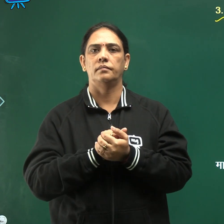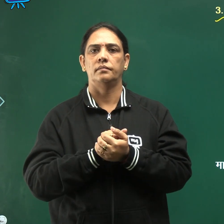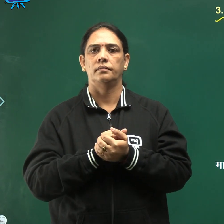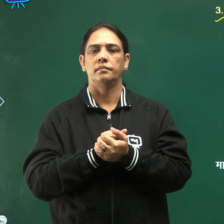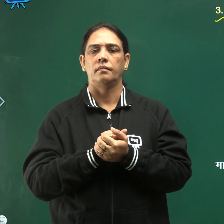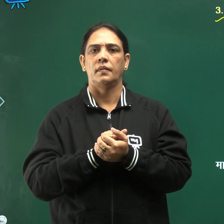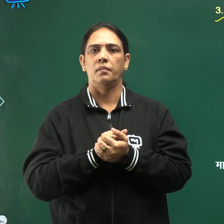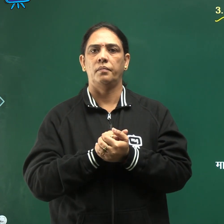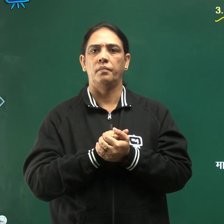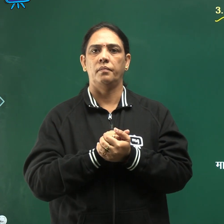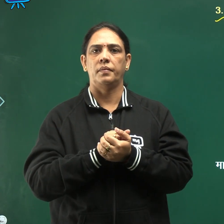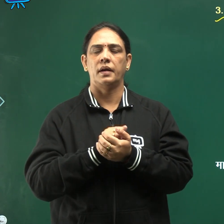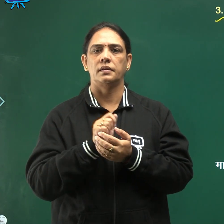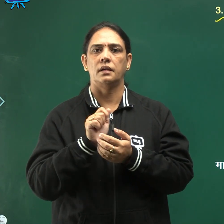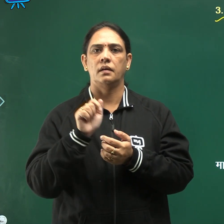प्रेक्षण का